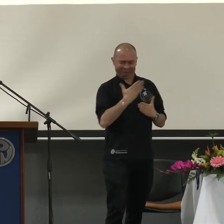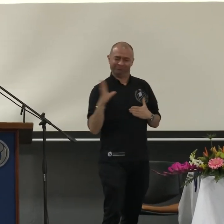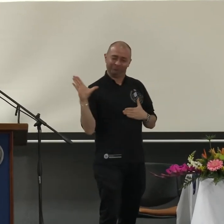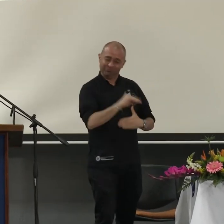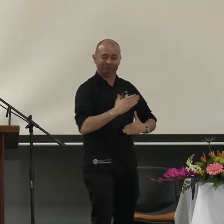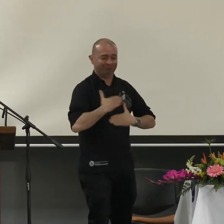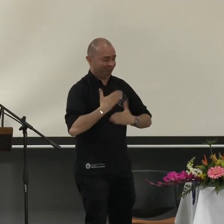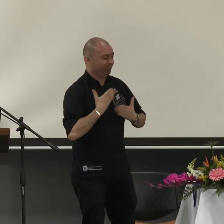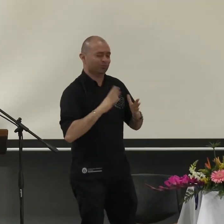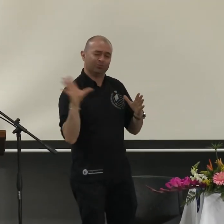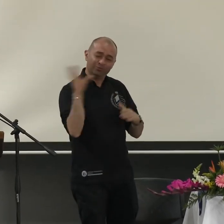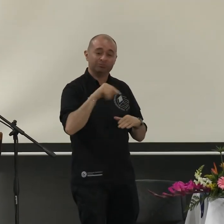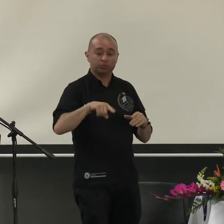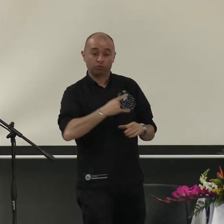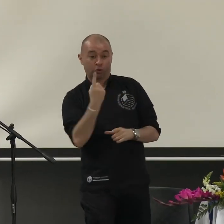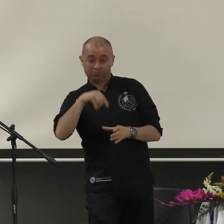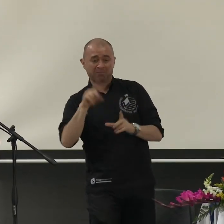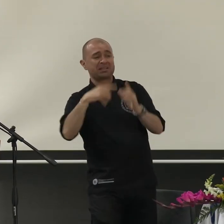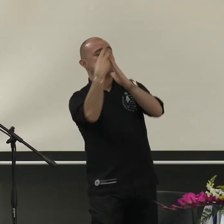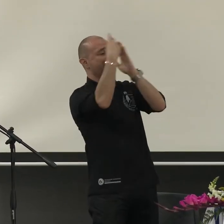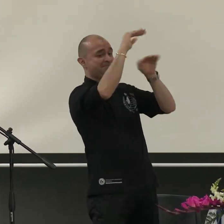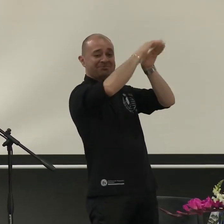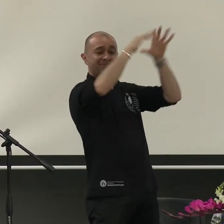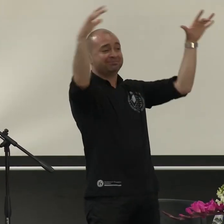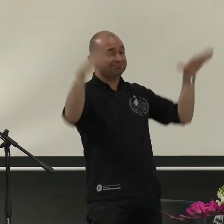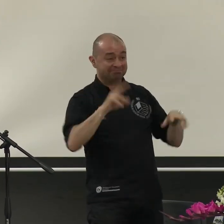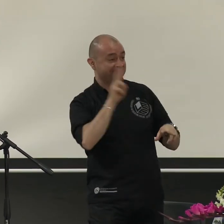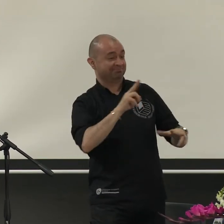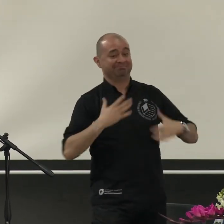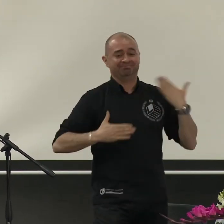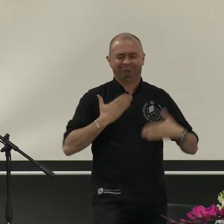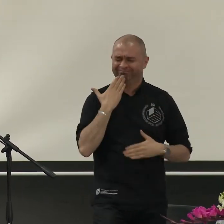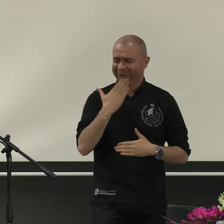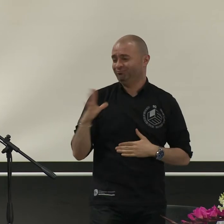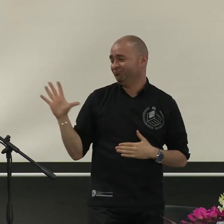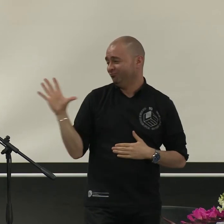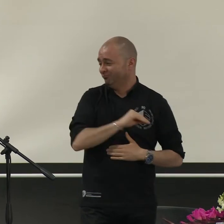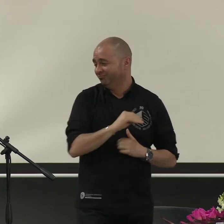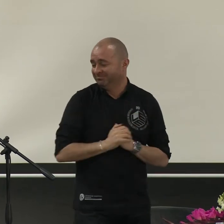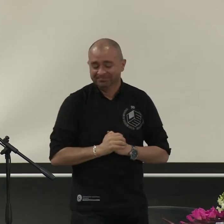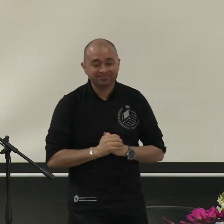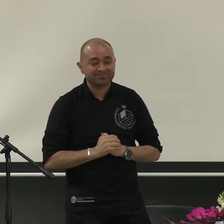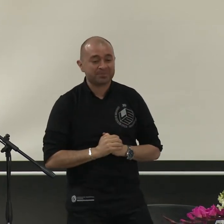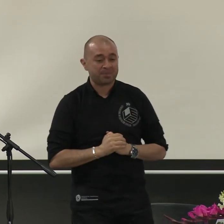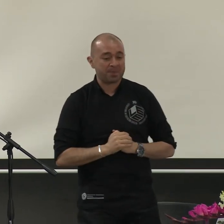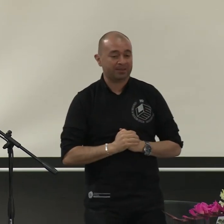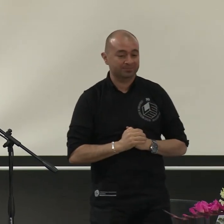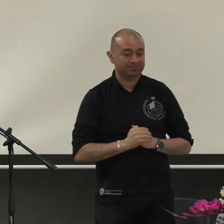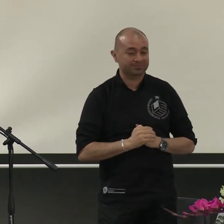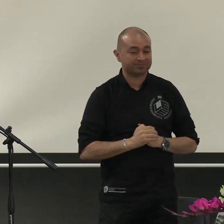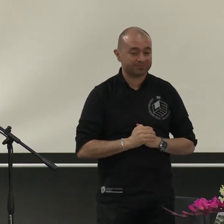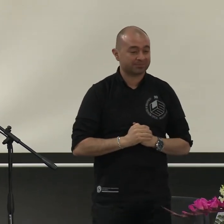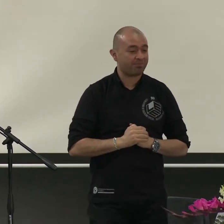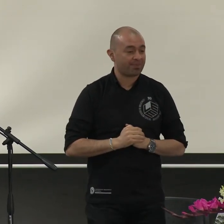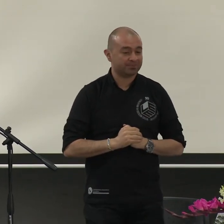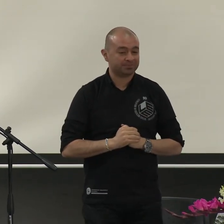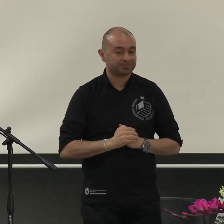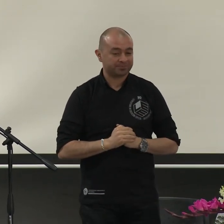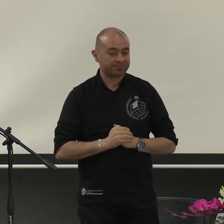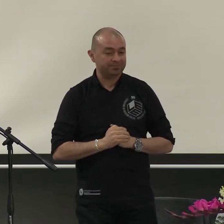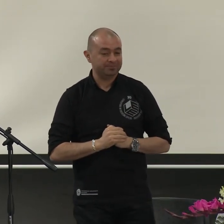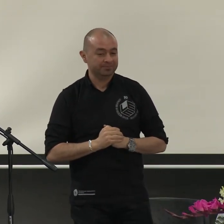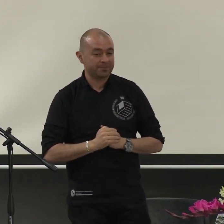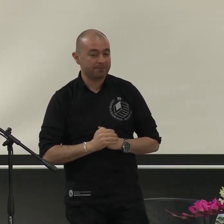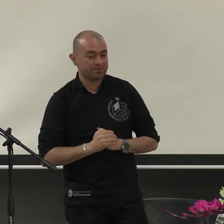actividades en este marco de celebración de los 50 años quisimos compartir con todos y